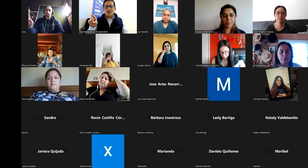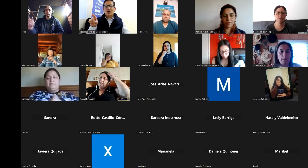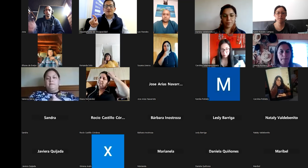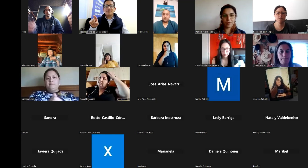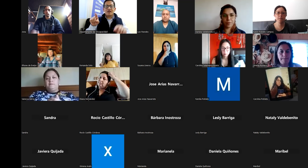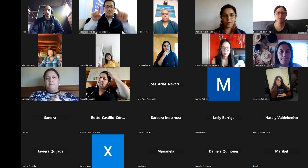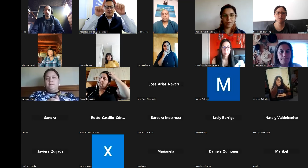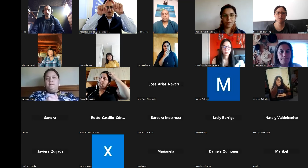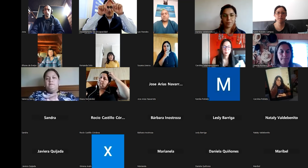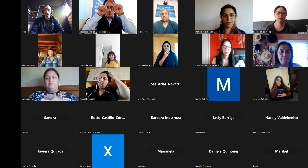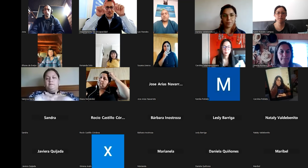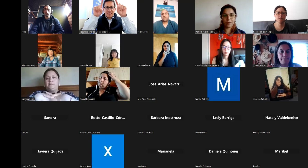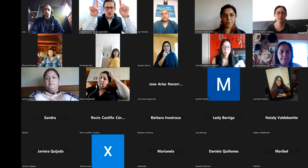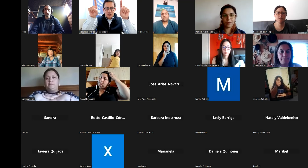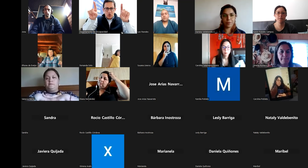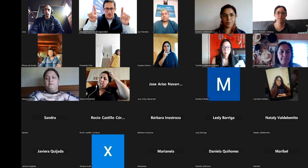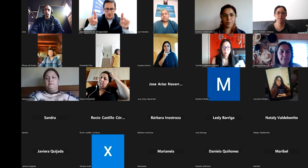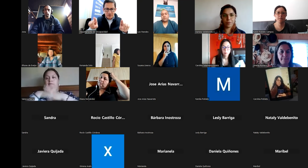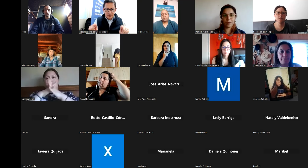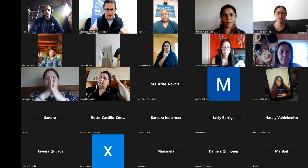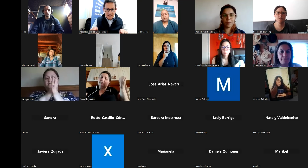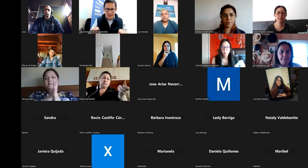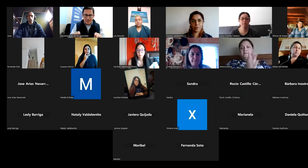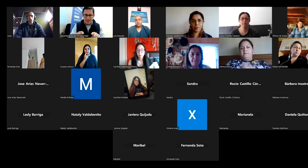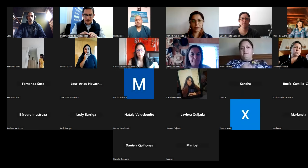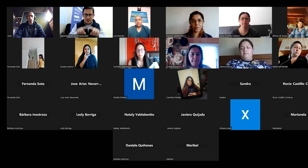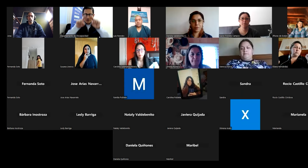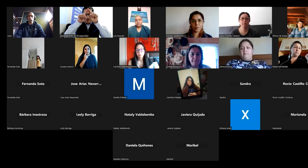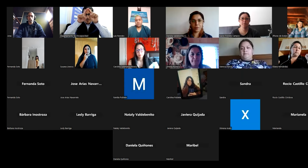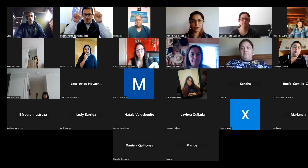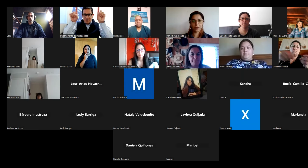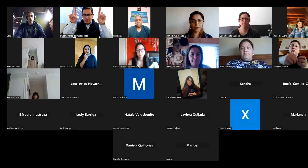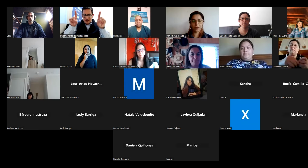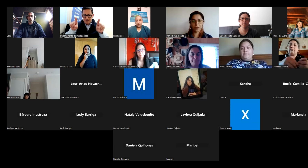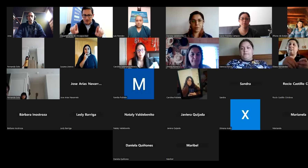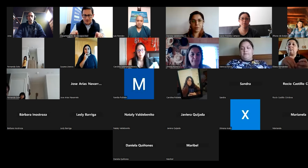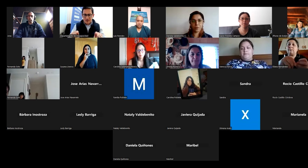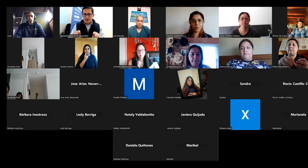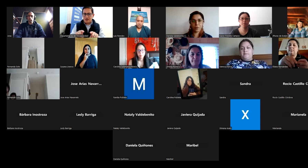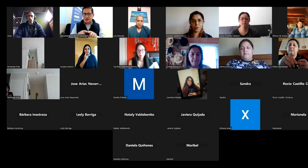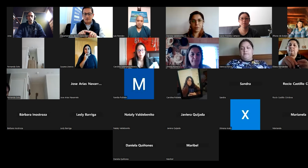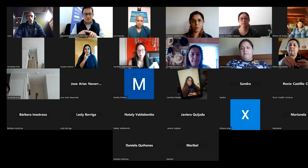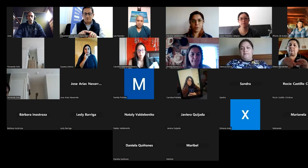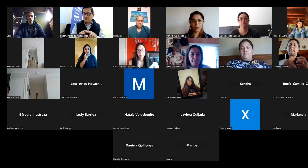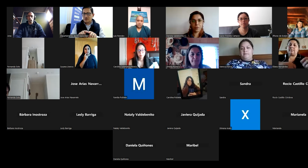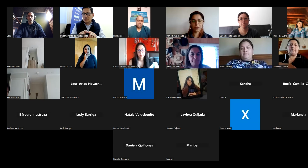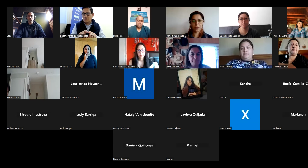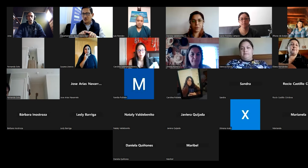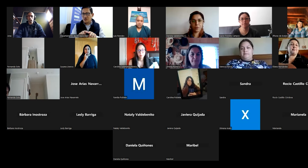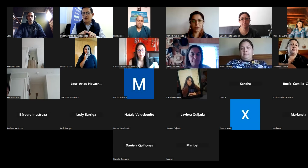tomando la misma idea, imaginémonos aquí, tenemos un recuadro con el calendario, tenemos aquí el calendario del mes de, estamos en noviembre,